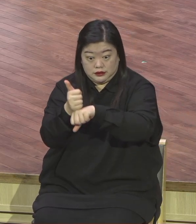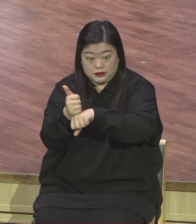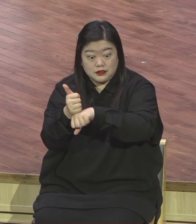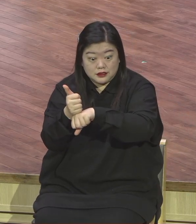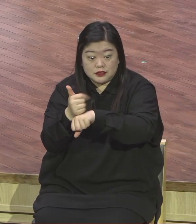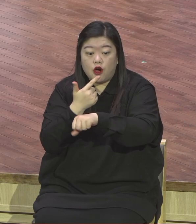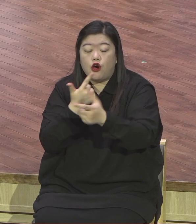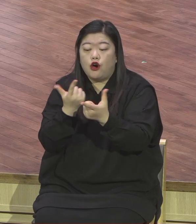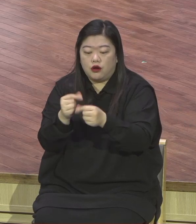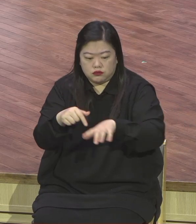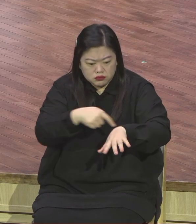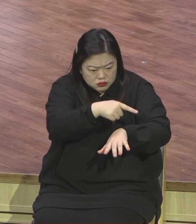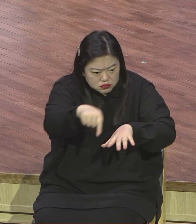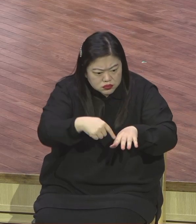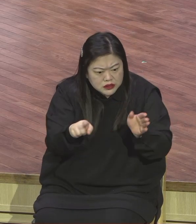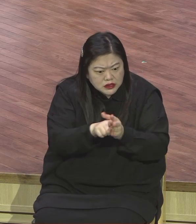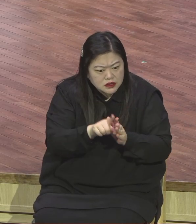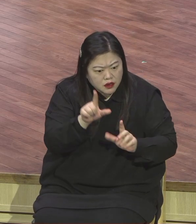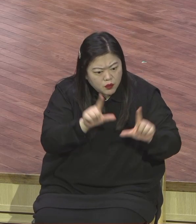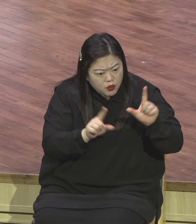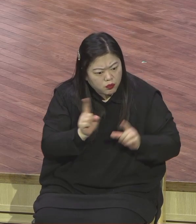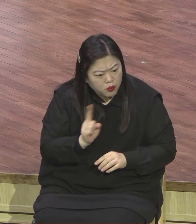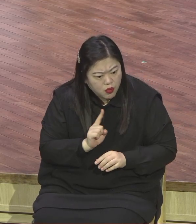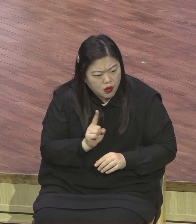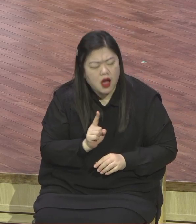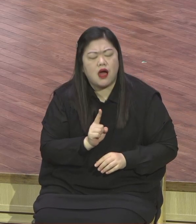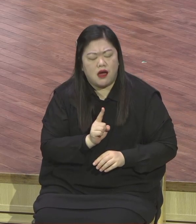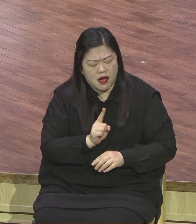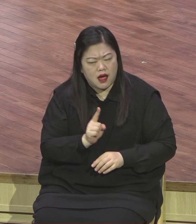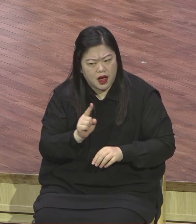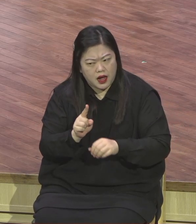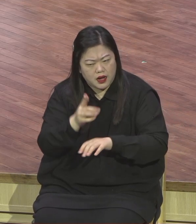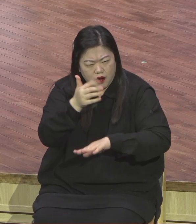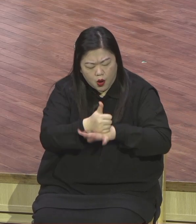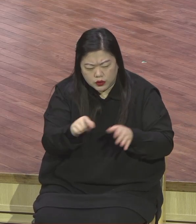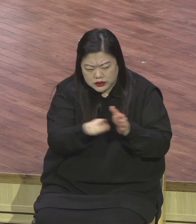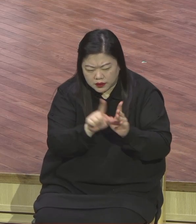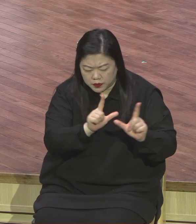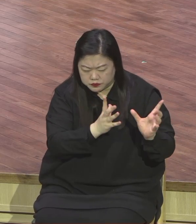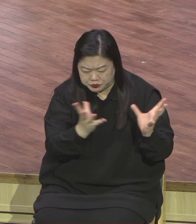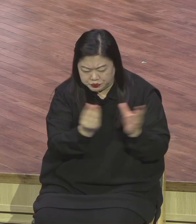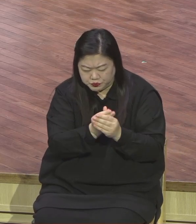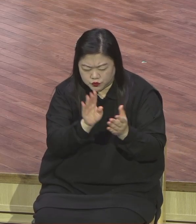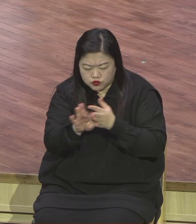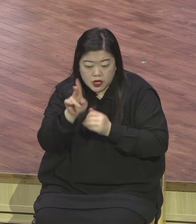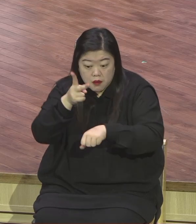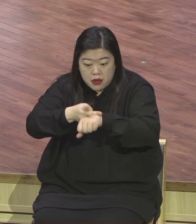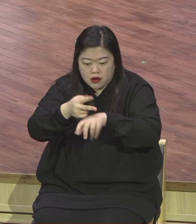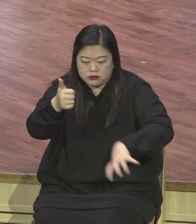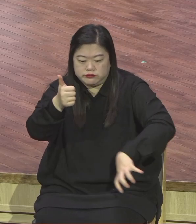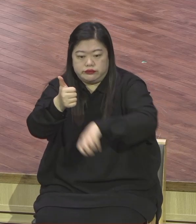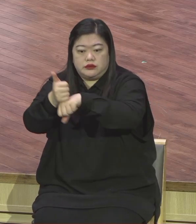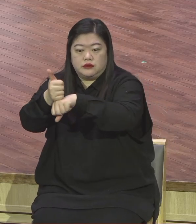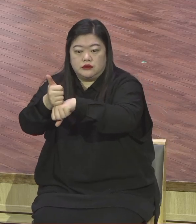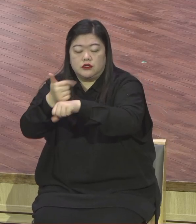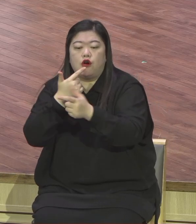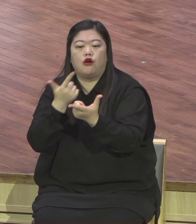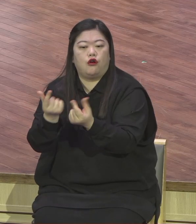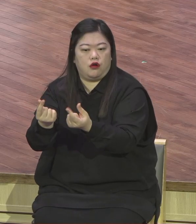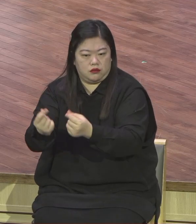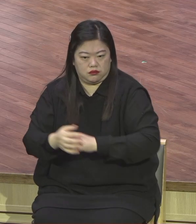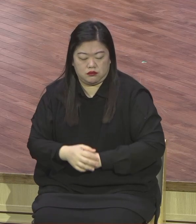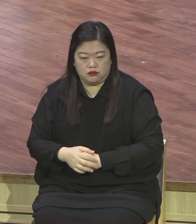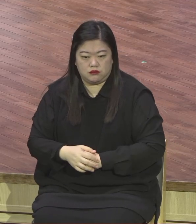이걸 나에게 언약적 비전을 품어야 돼 로마 신국장의 인물들은 영적으로 더블 정체성을 가지고 있어요. 더블 정체성이